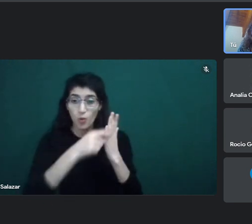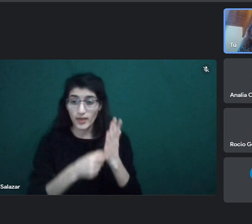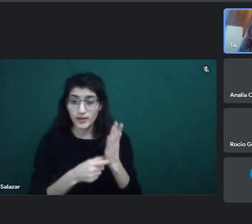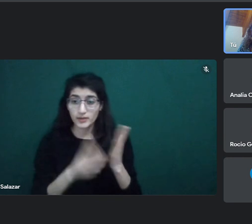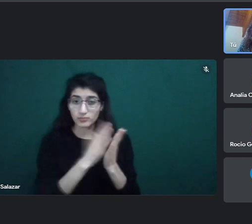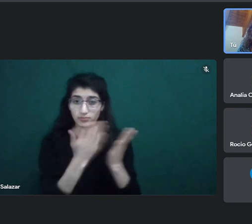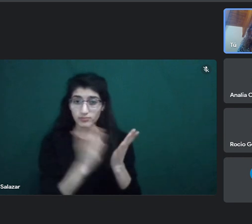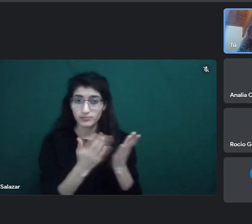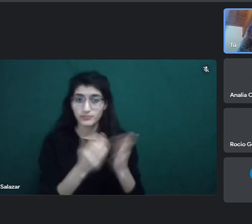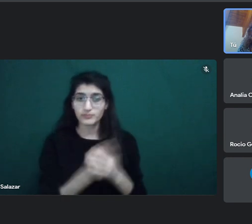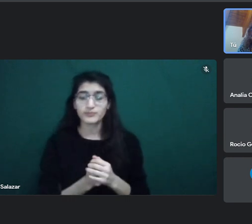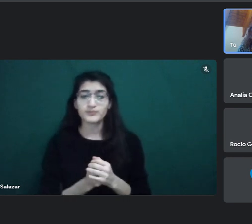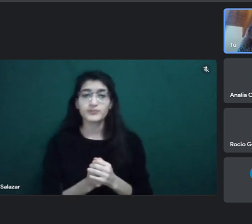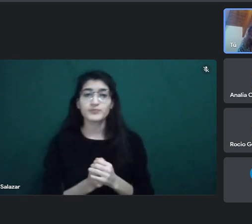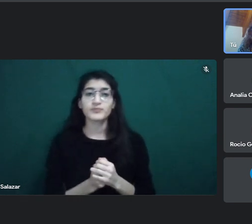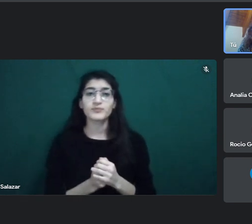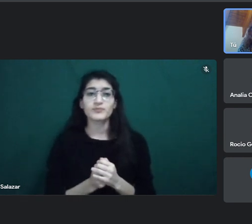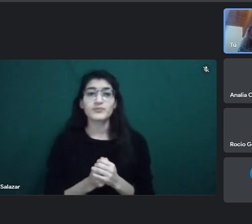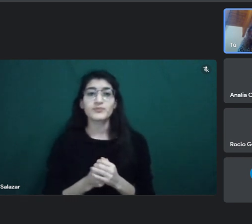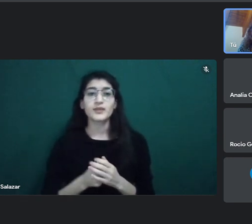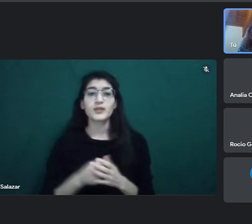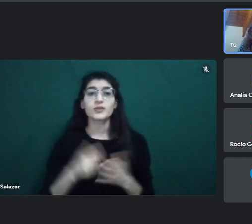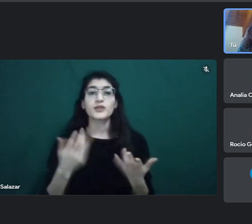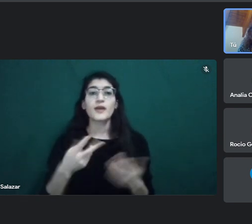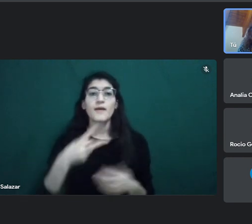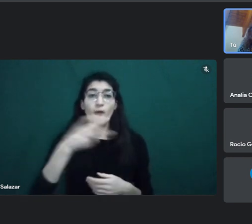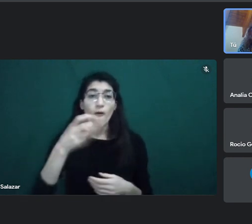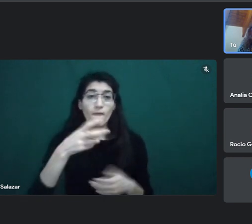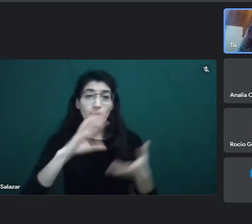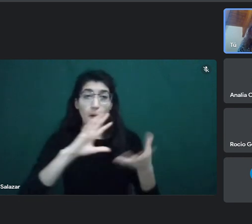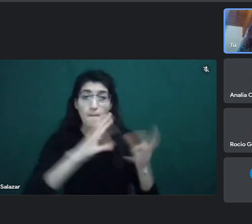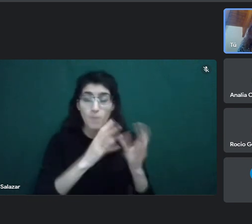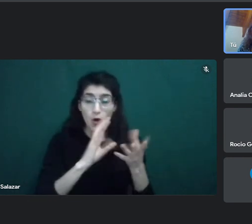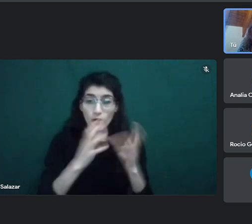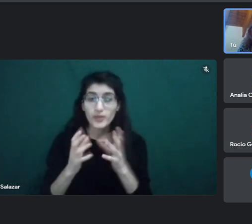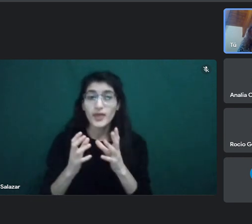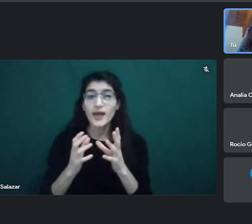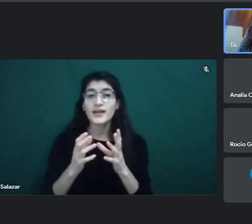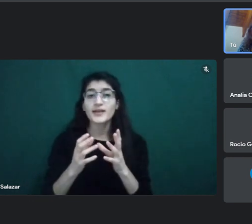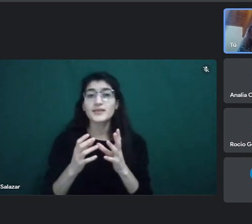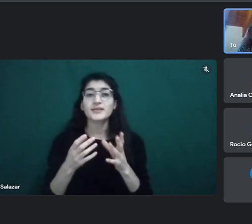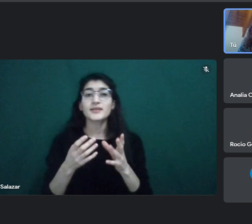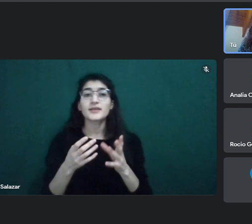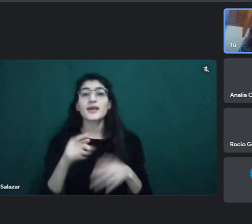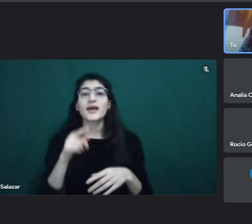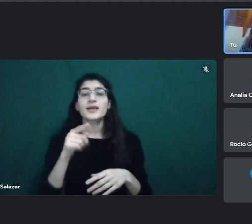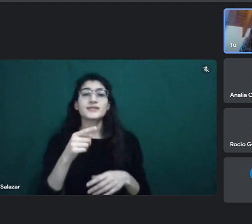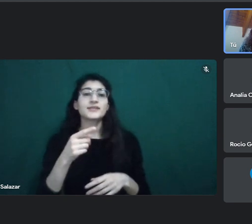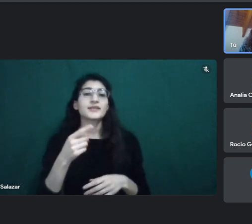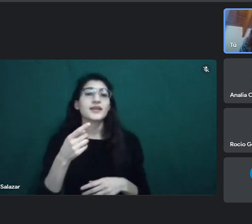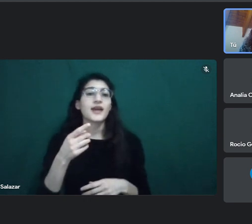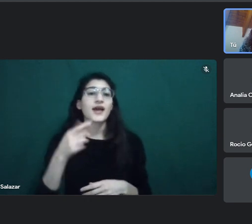Entonces, los verbos modales para la recomendación sería el should. ¿Sí? Por ejemplo, acá